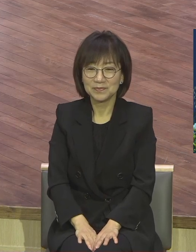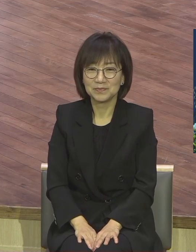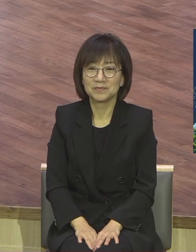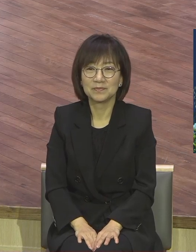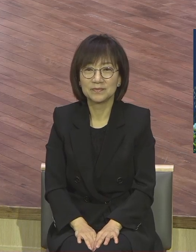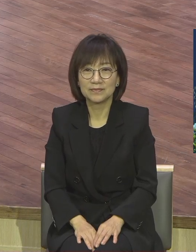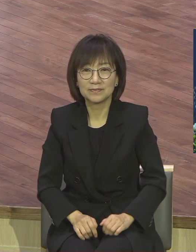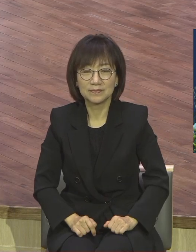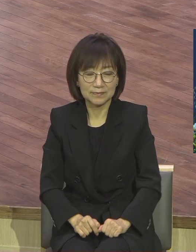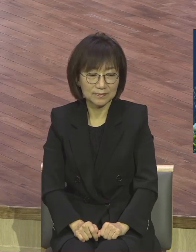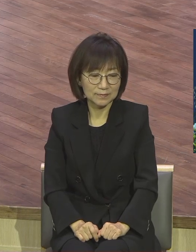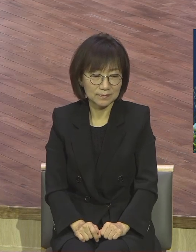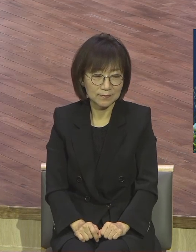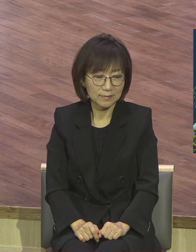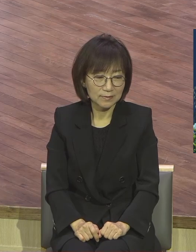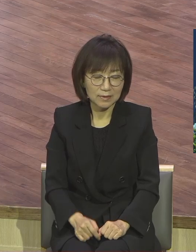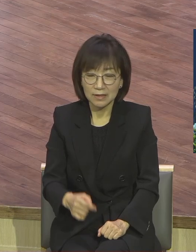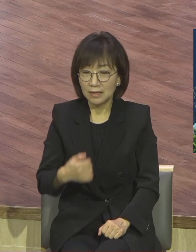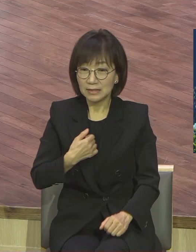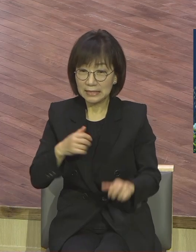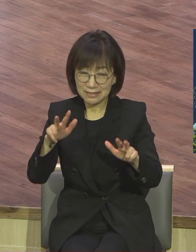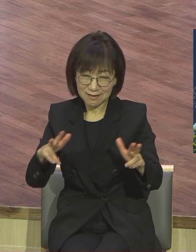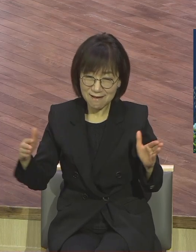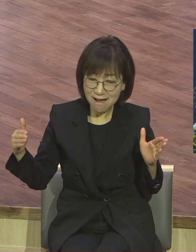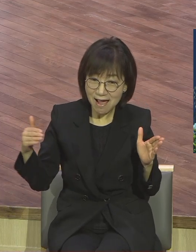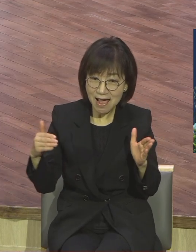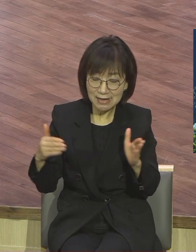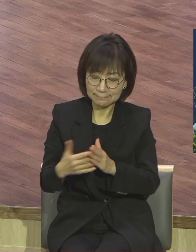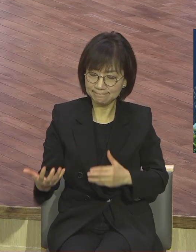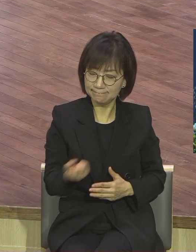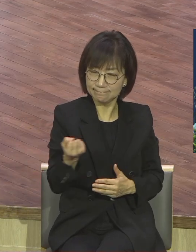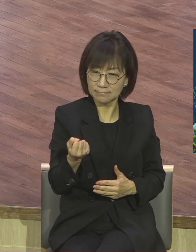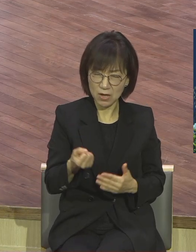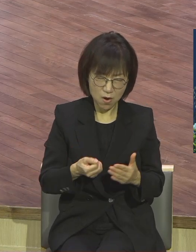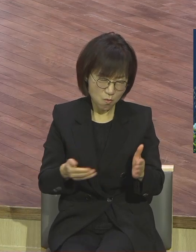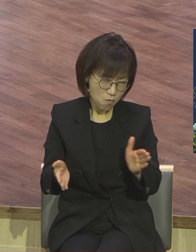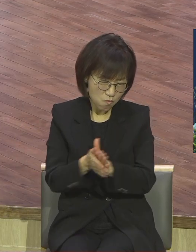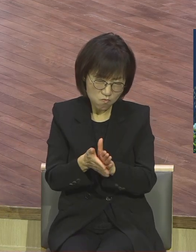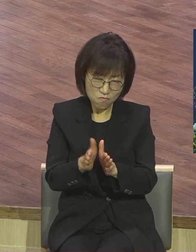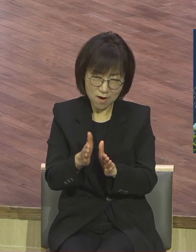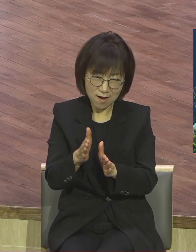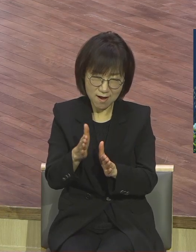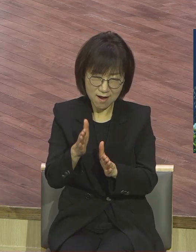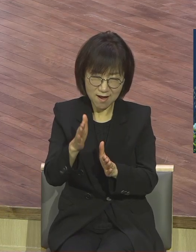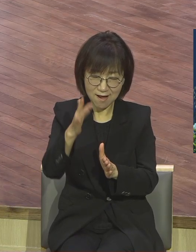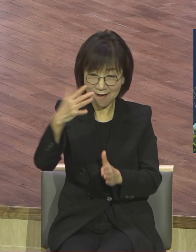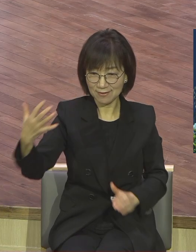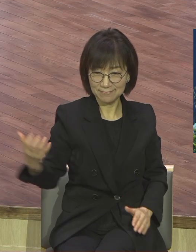한마디로 화려한 모든 스펙들 다 배설물로,